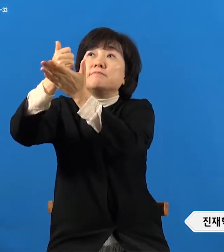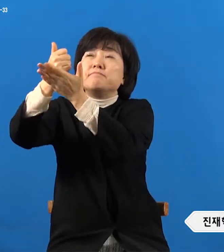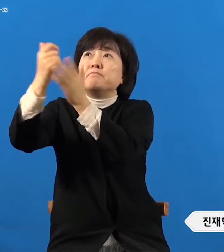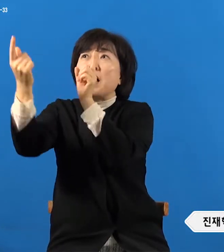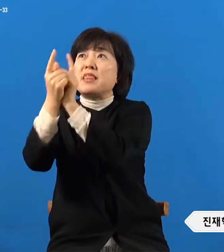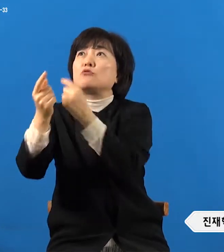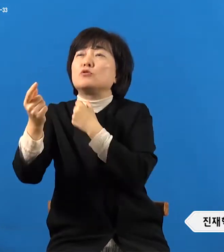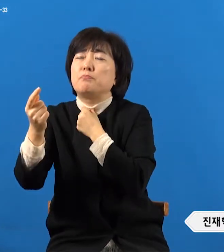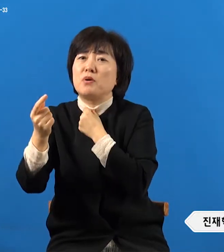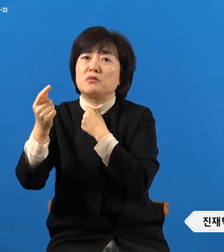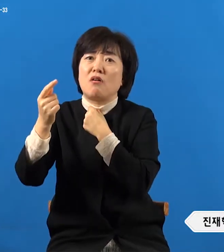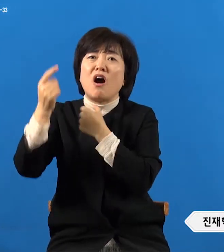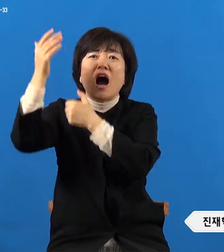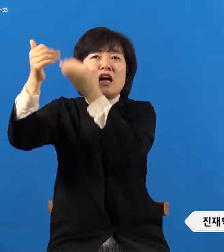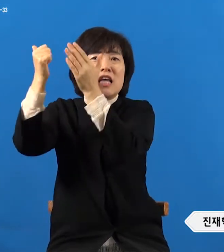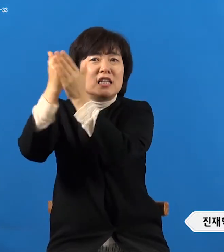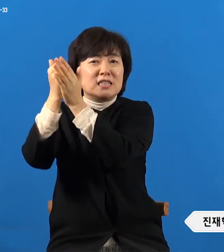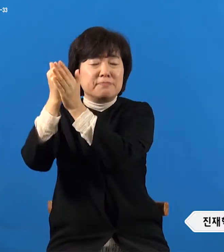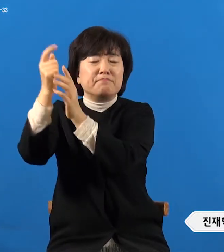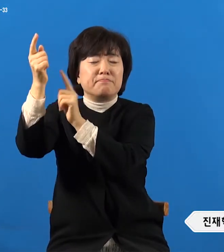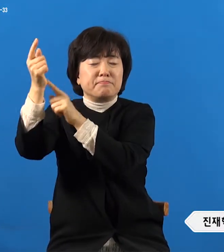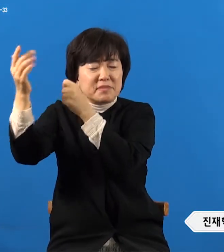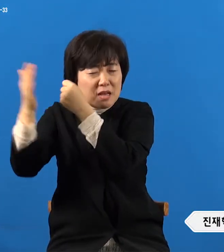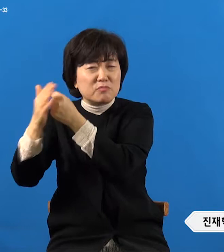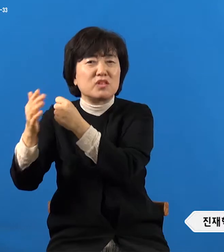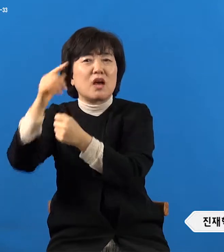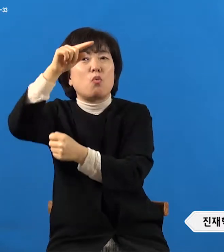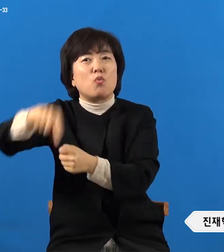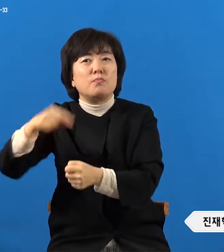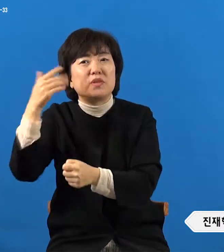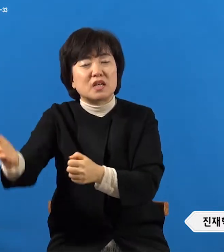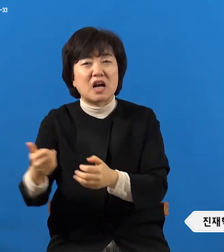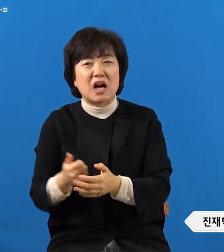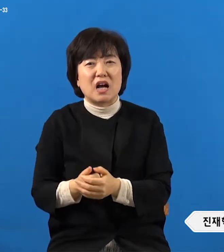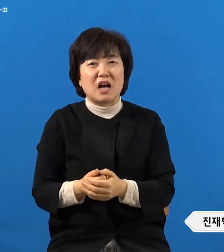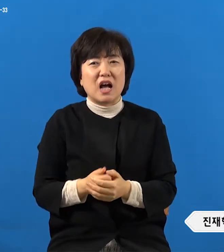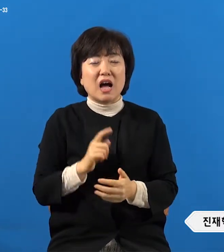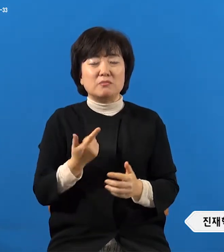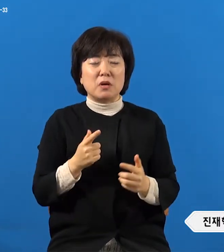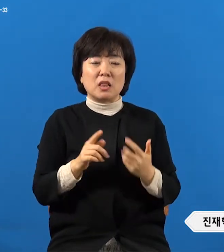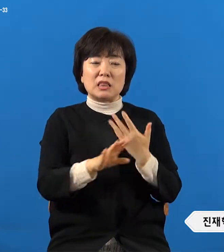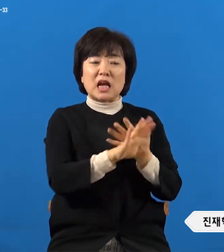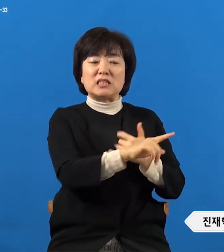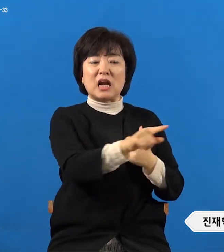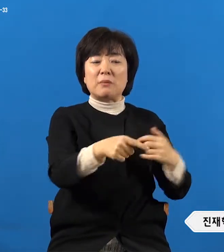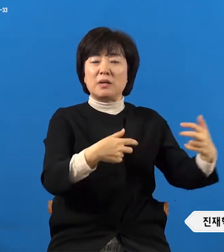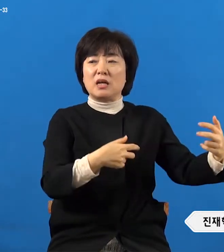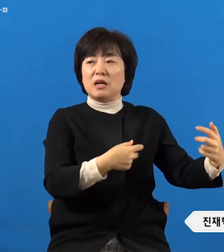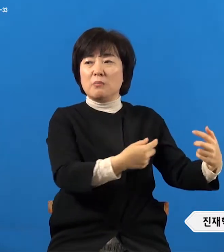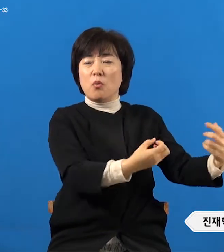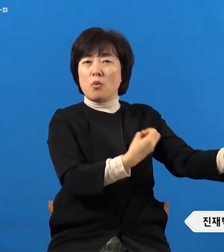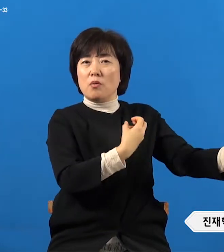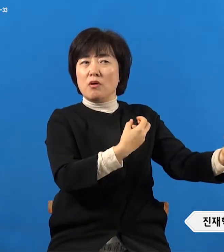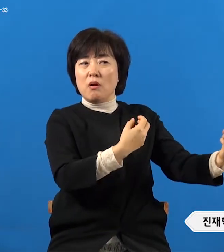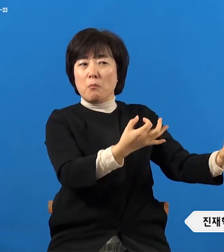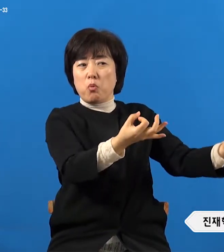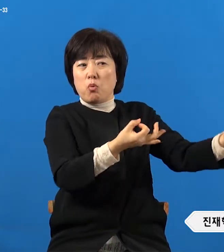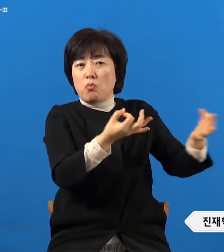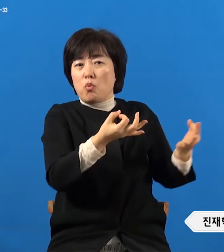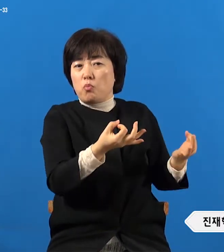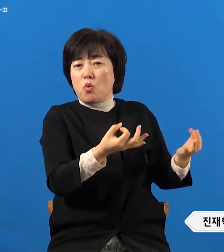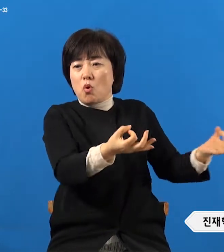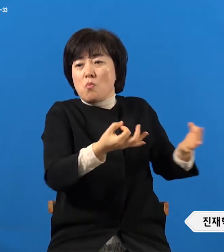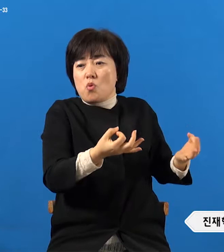있습니까? 사람들의 생각과 그들의 눈총과 그들의 이야기가 우리를 움직입니까? 하나님의 말씀이